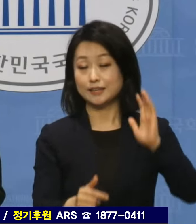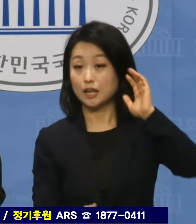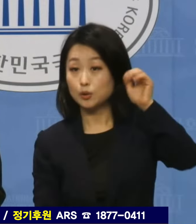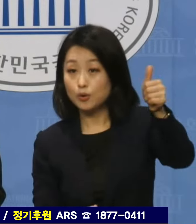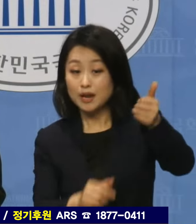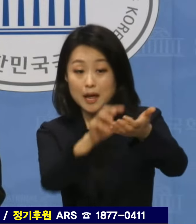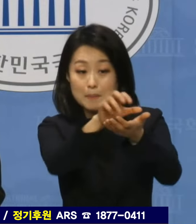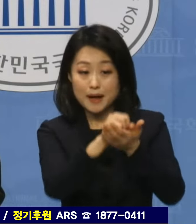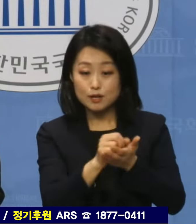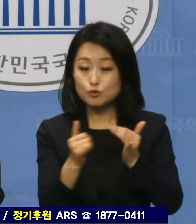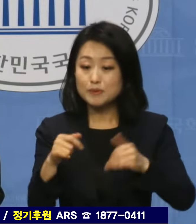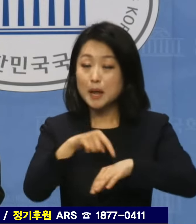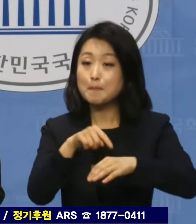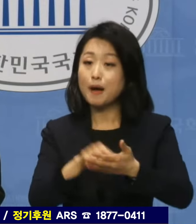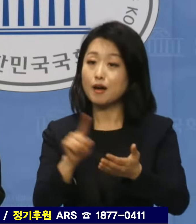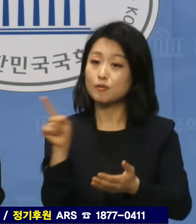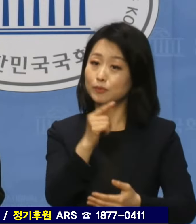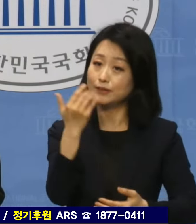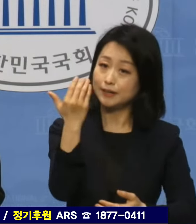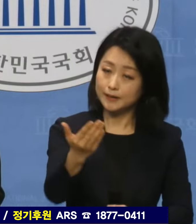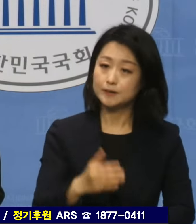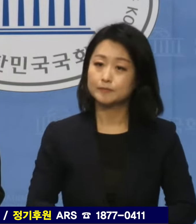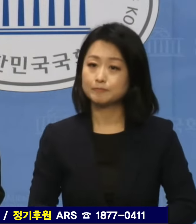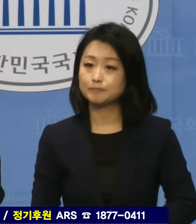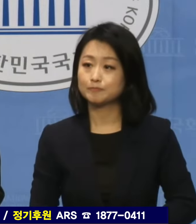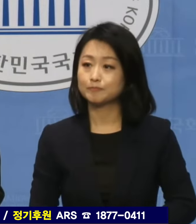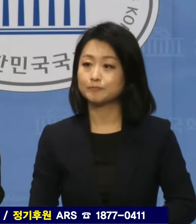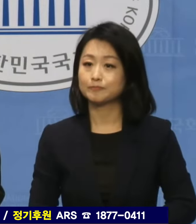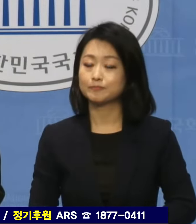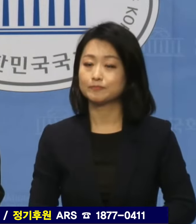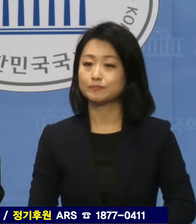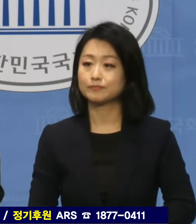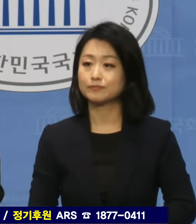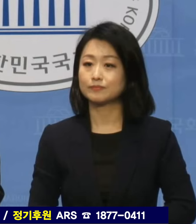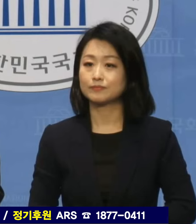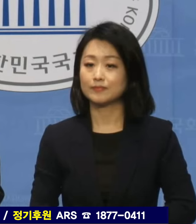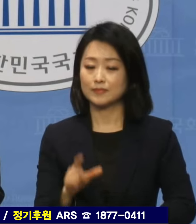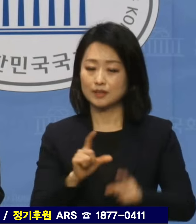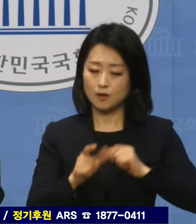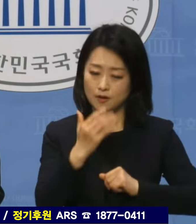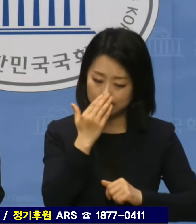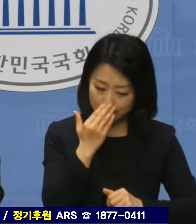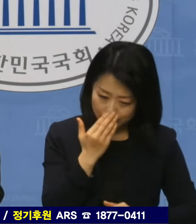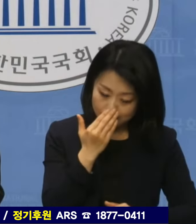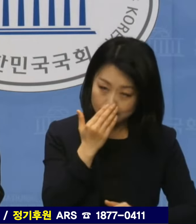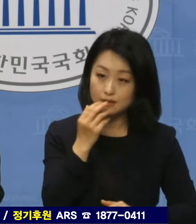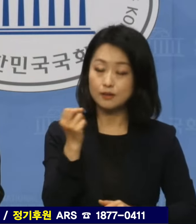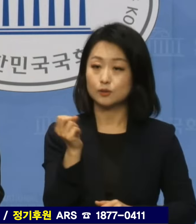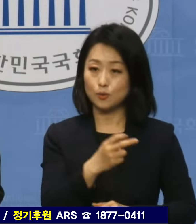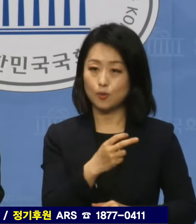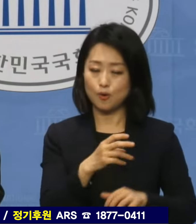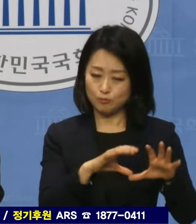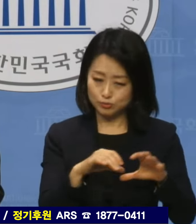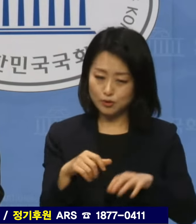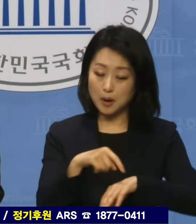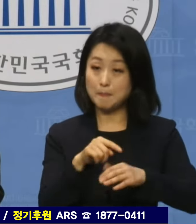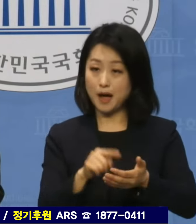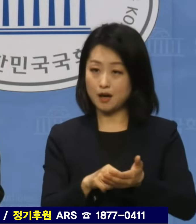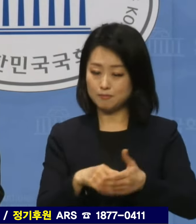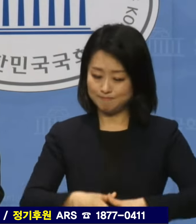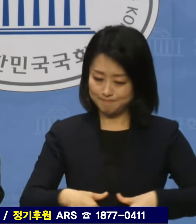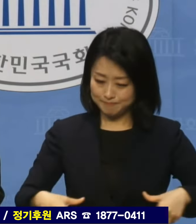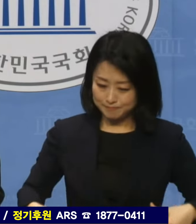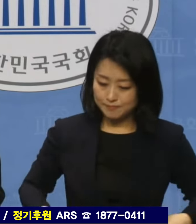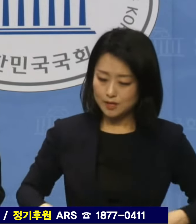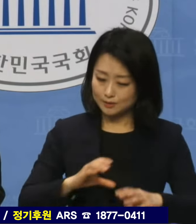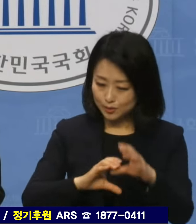대통령이 받아들인 총선 민의는 도대체 무엇입니까? 더 낮은 자세와 유연한 태도로 보다 많이